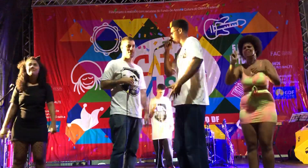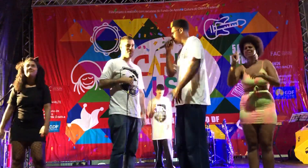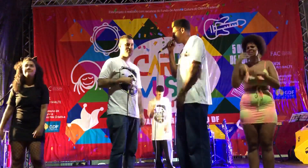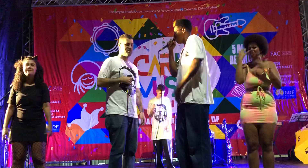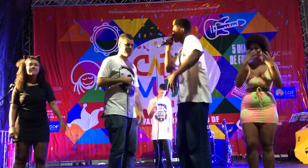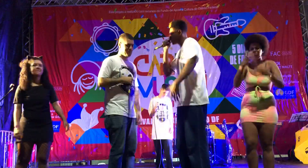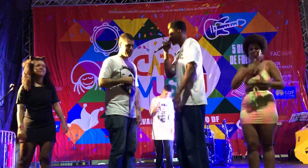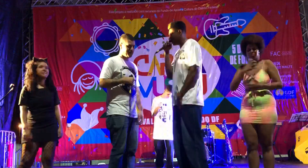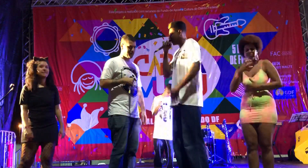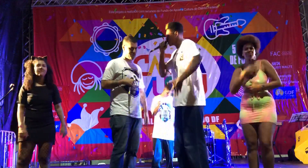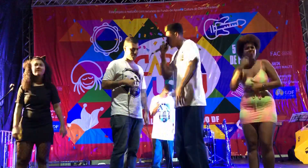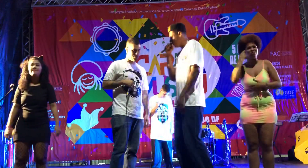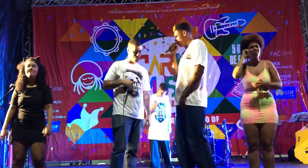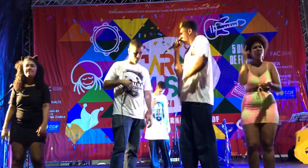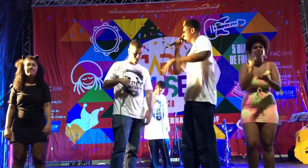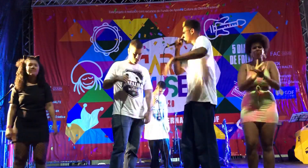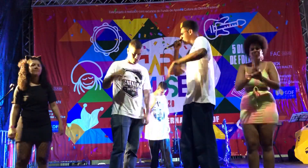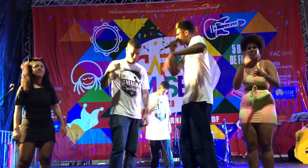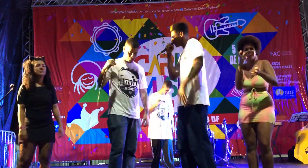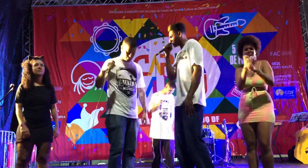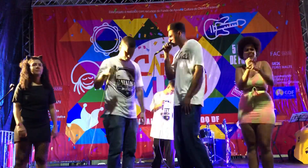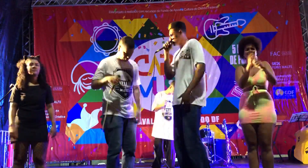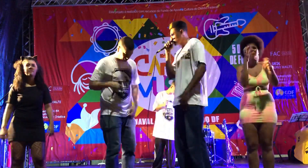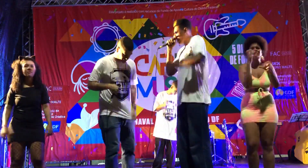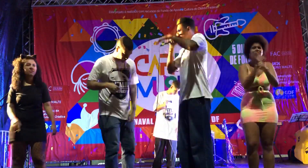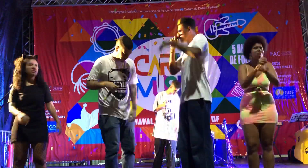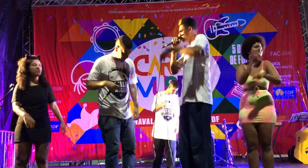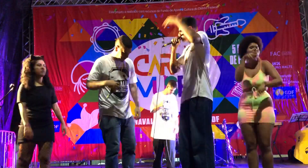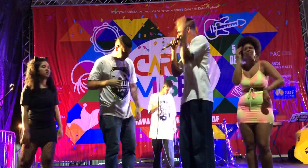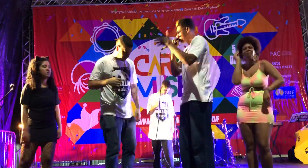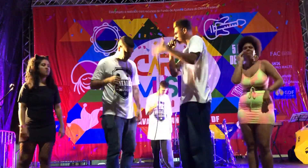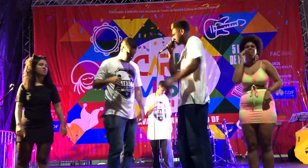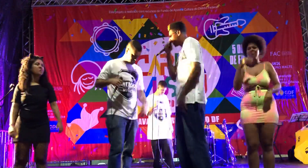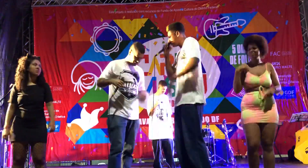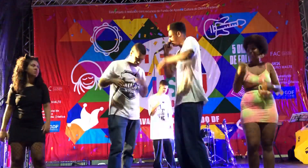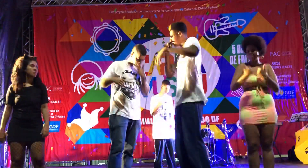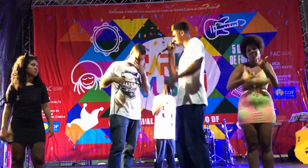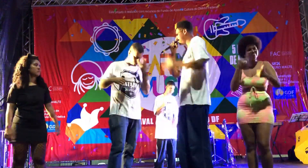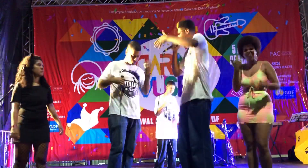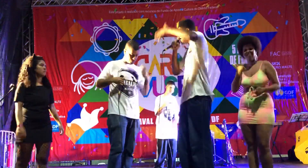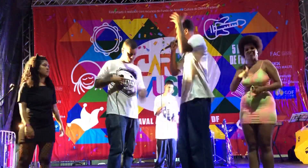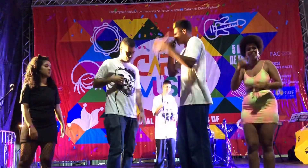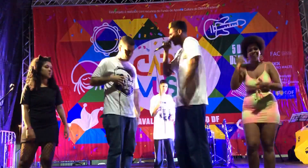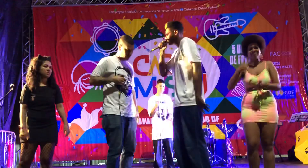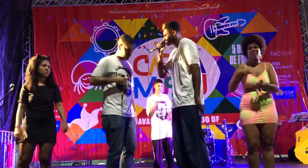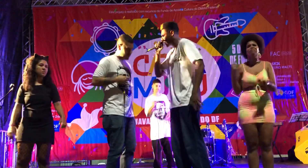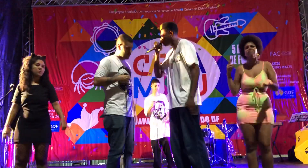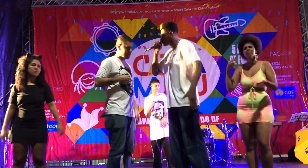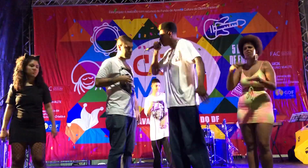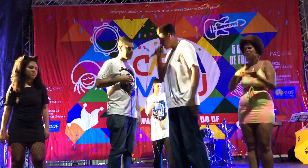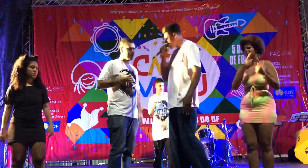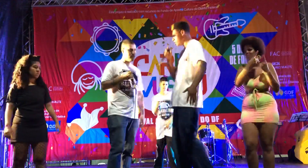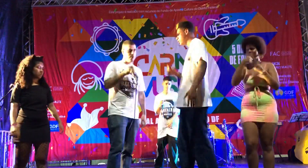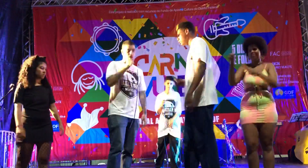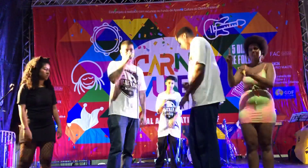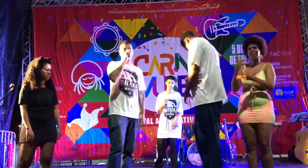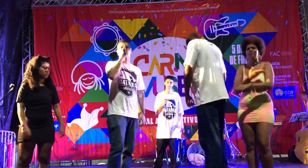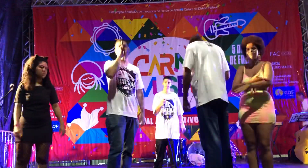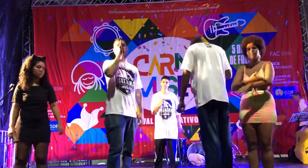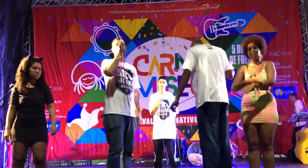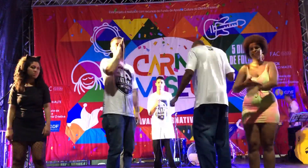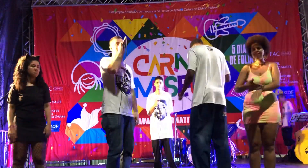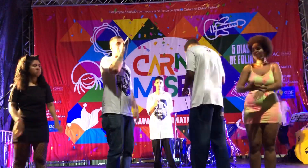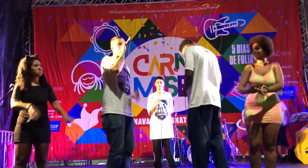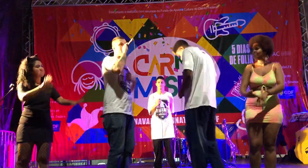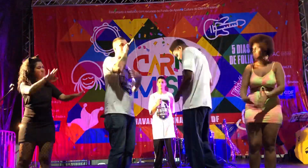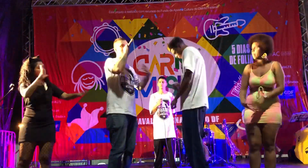Bahia, os pretos, tão sempre somando. Nunca foi preguiçoso, agora eu não tô brincando. Foram sempre eles que se recusaram pros brancos.